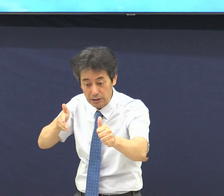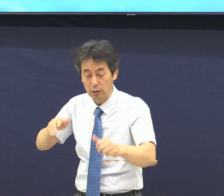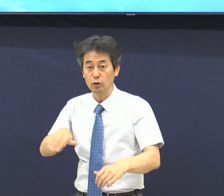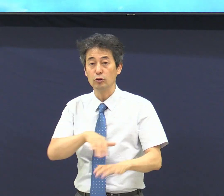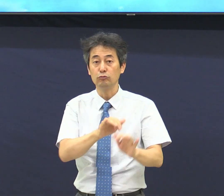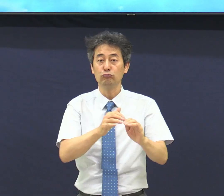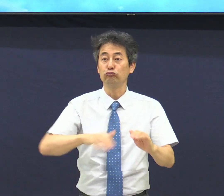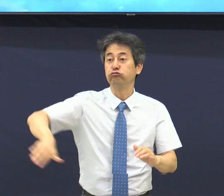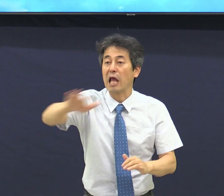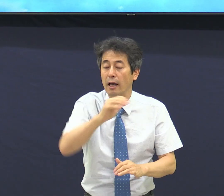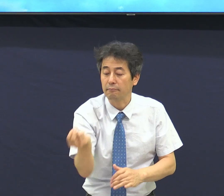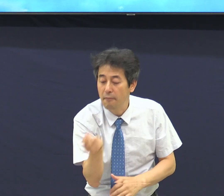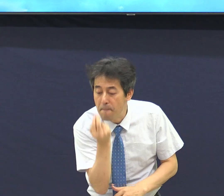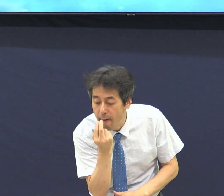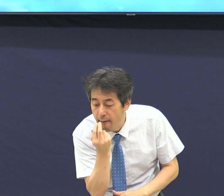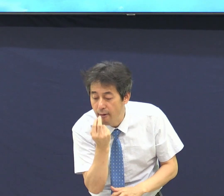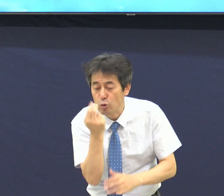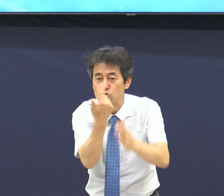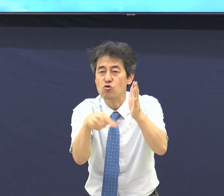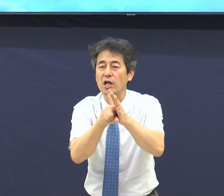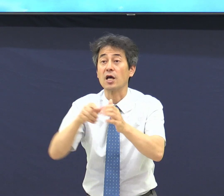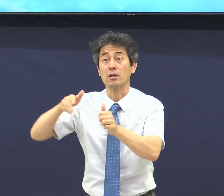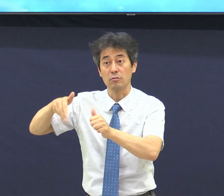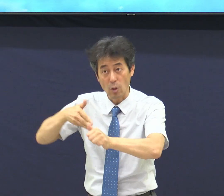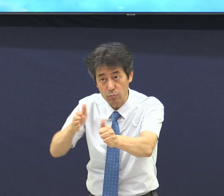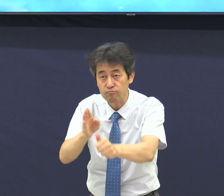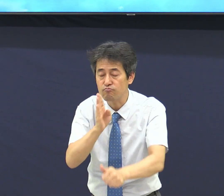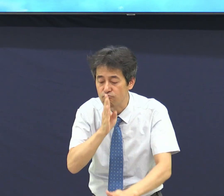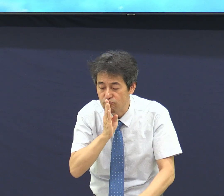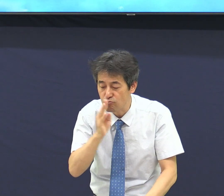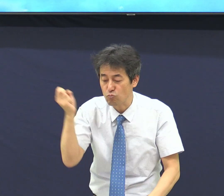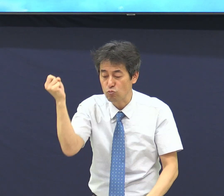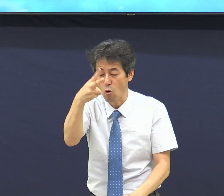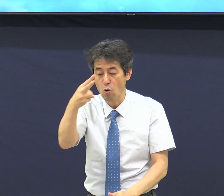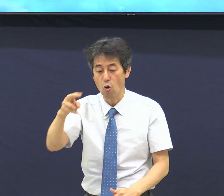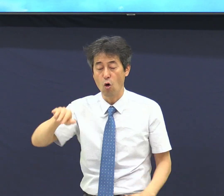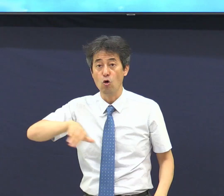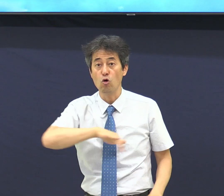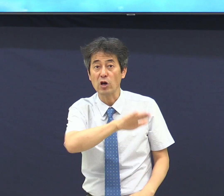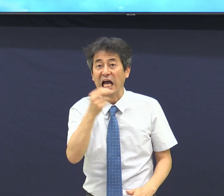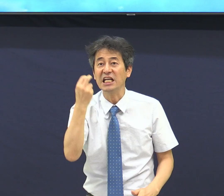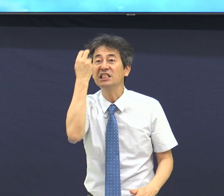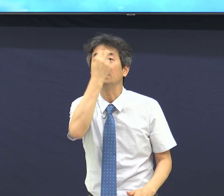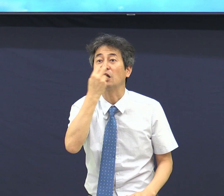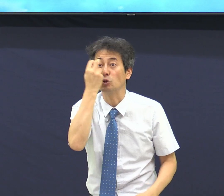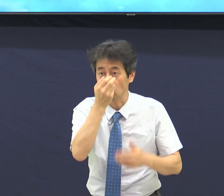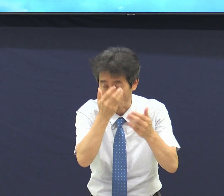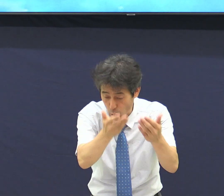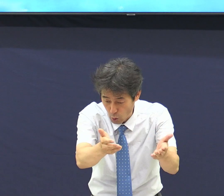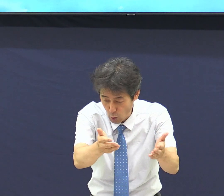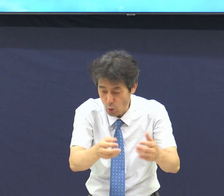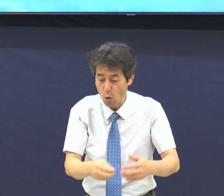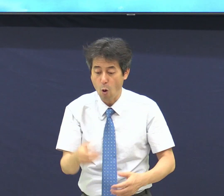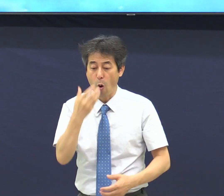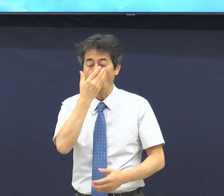하나님의 섭리는 우리의 생명을 구원하고자 하는 섭리이고 또한 우리를